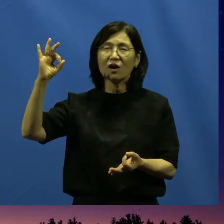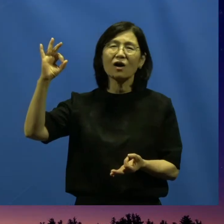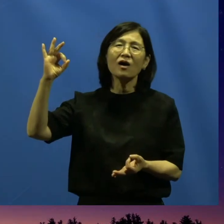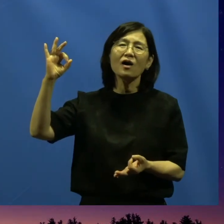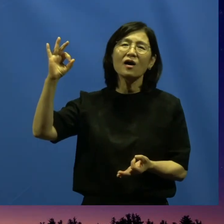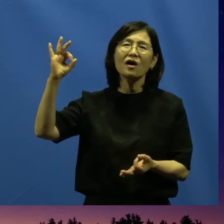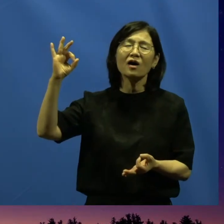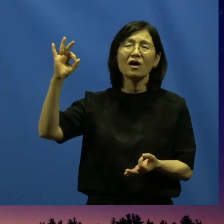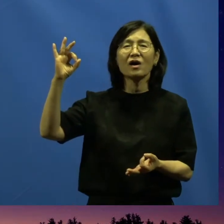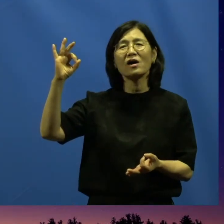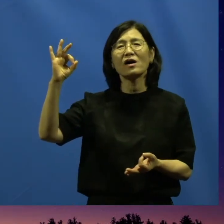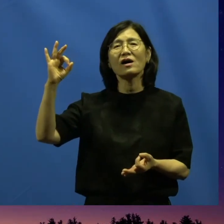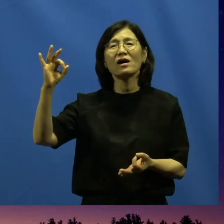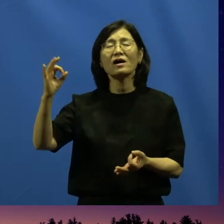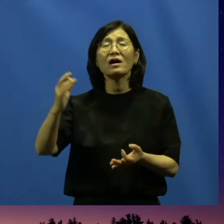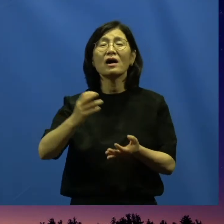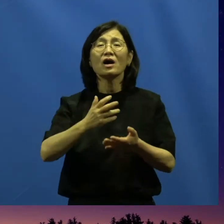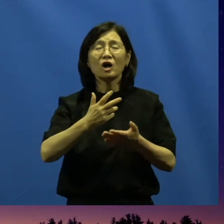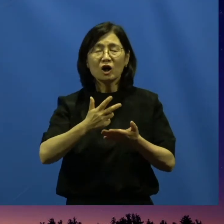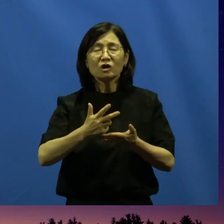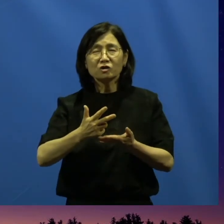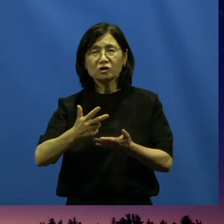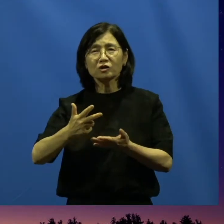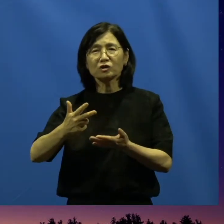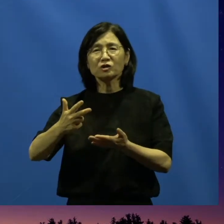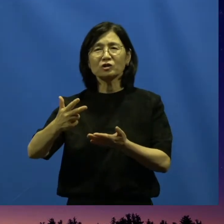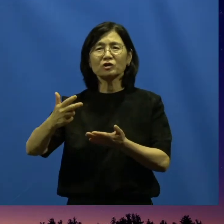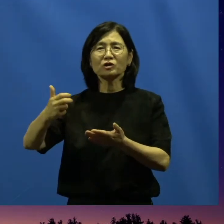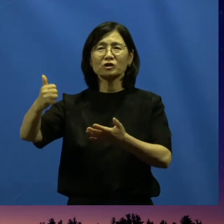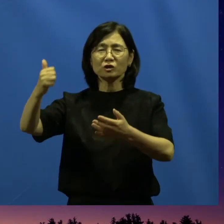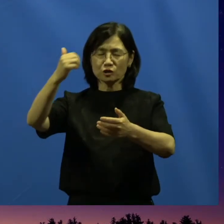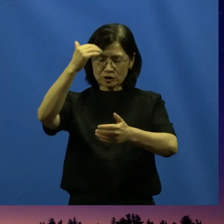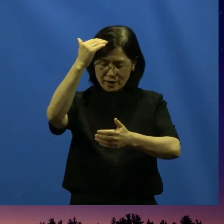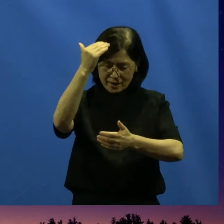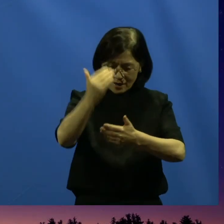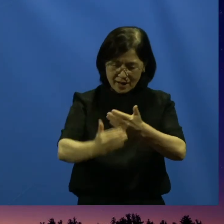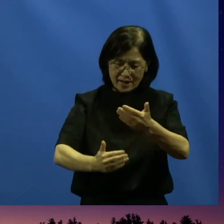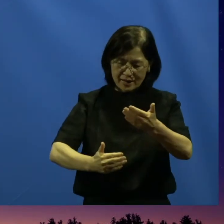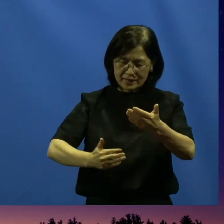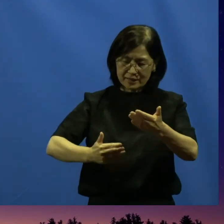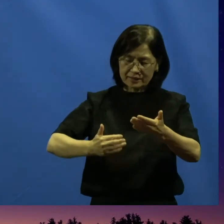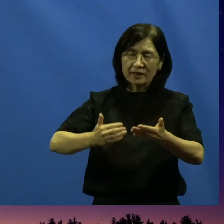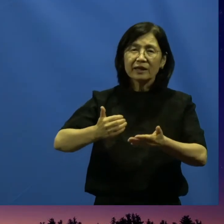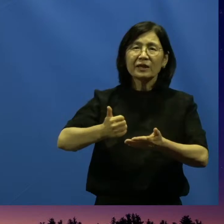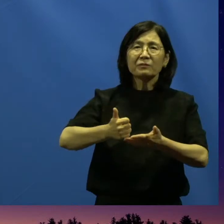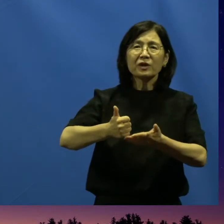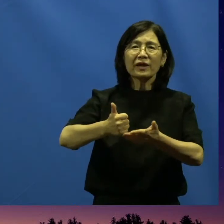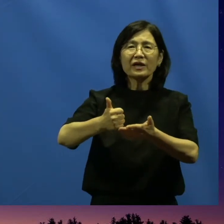주가